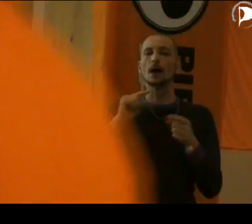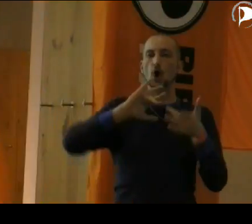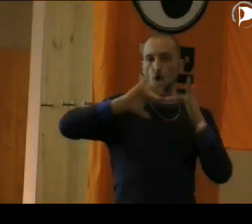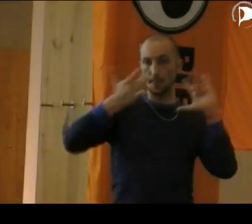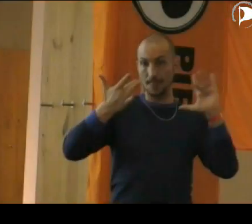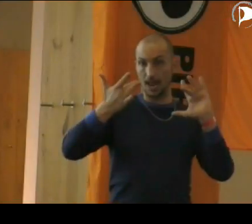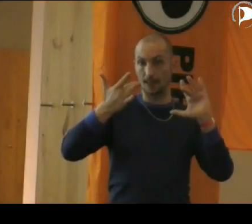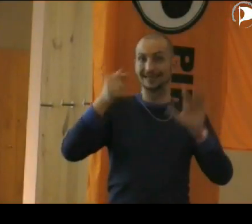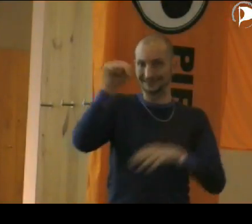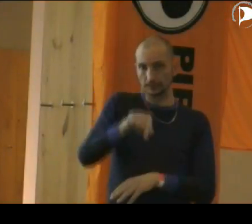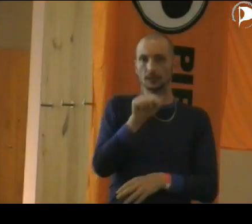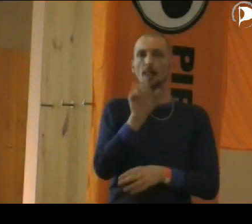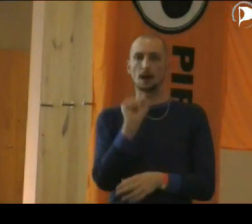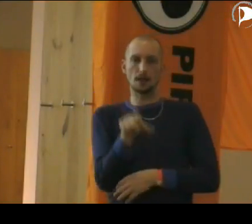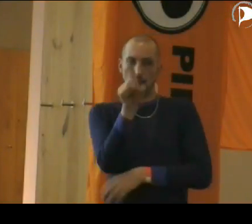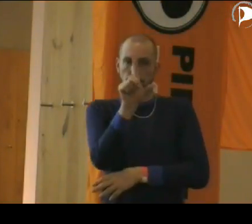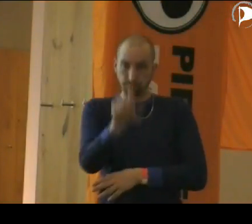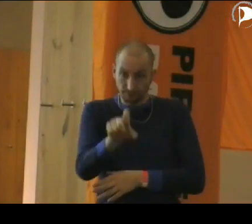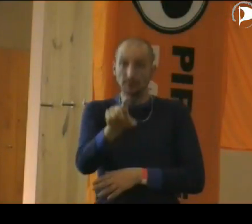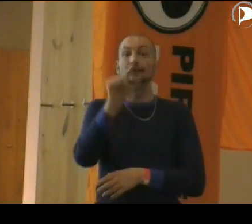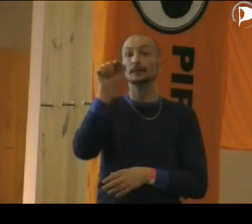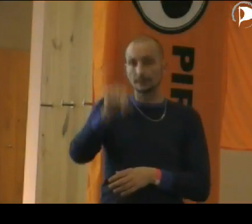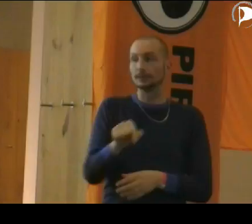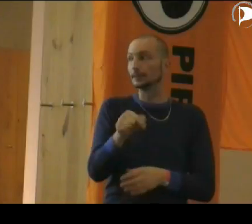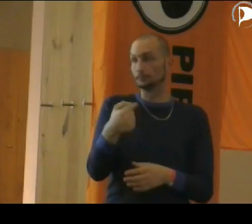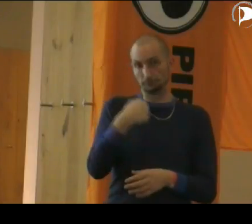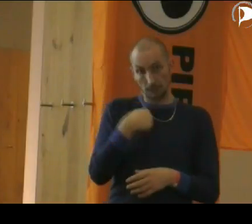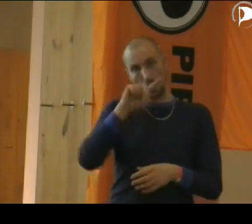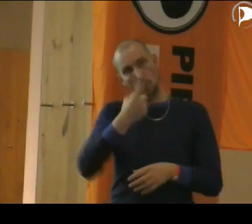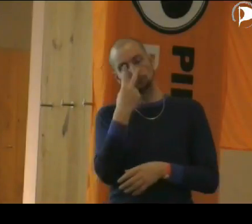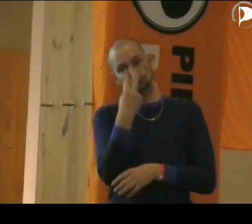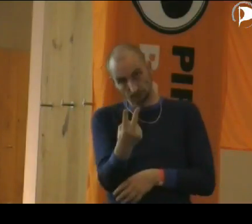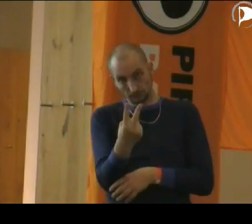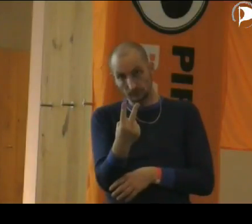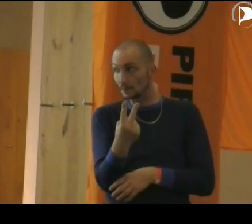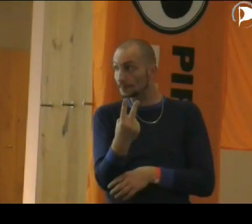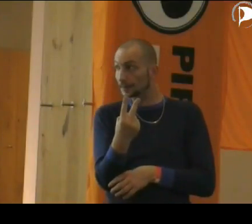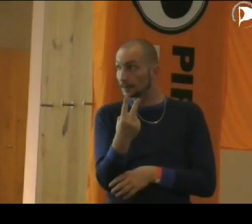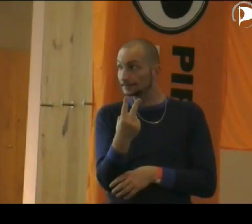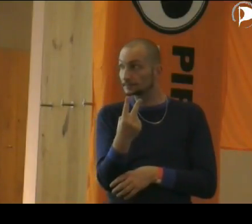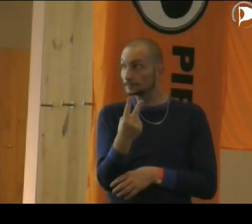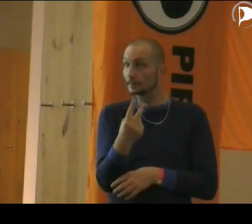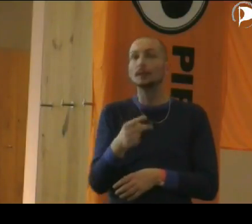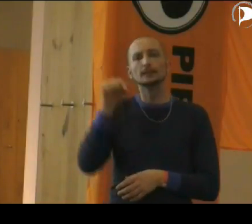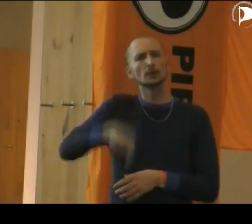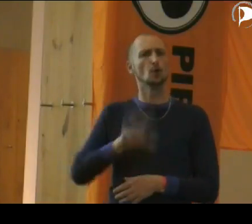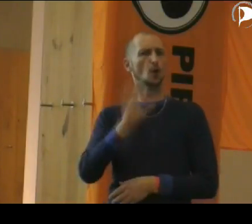von jugendlichen gelegenheit genutzt um gegen auf beiden april waren unbekannte